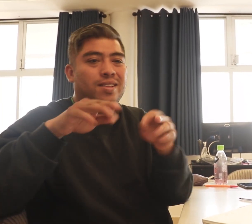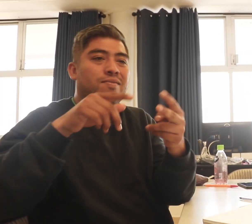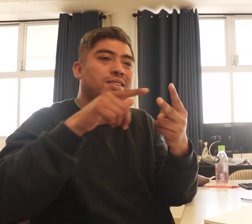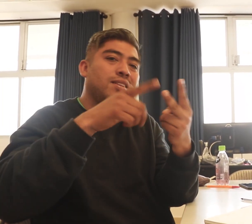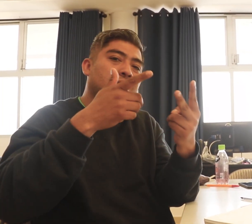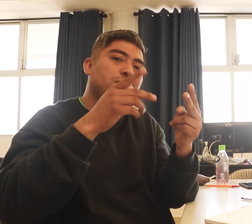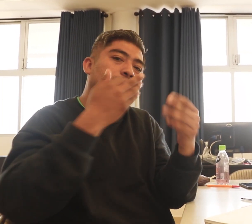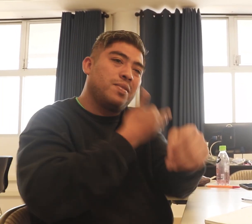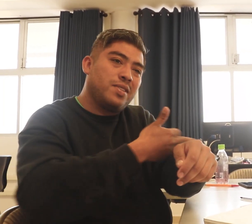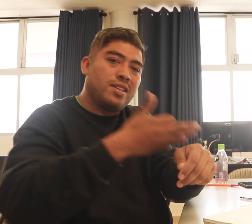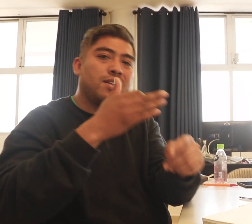un trabajo,